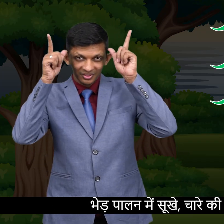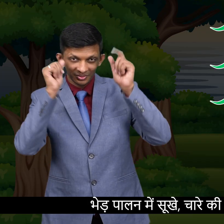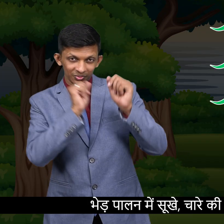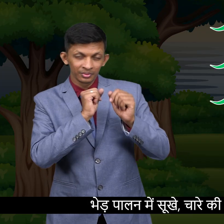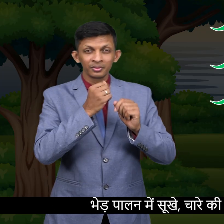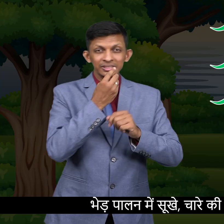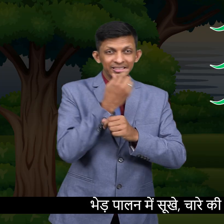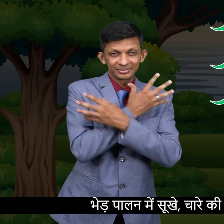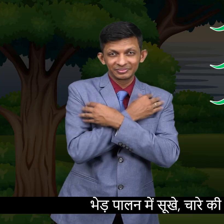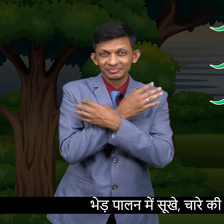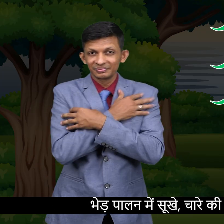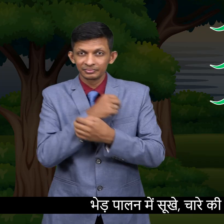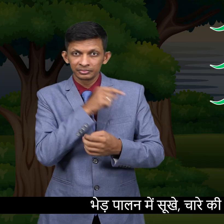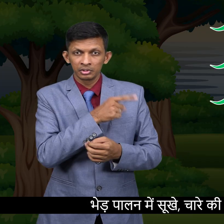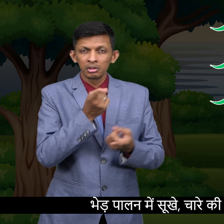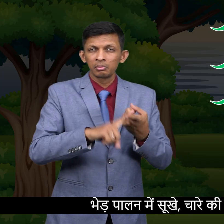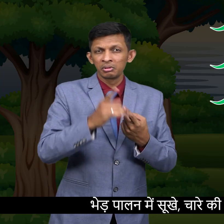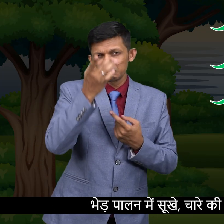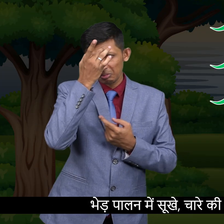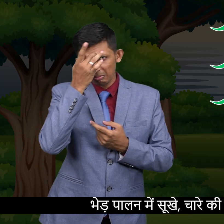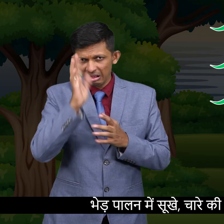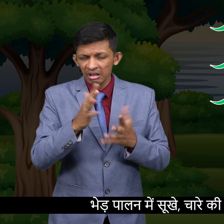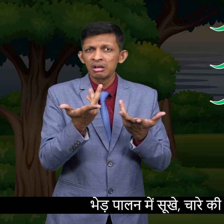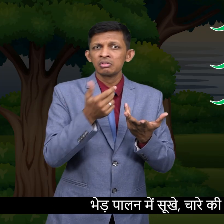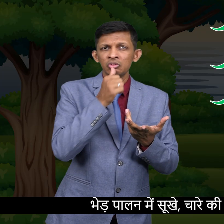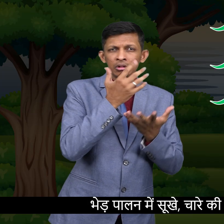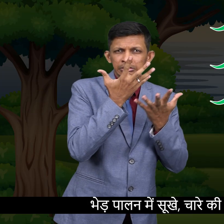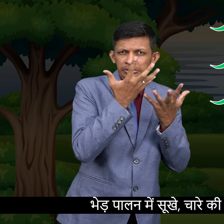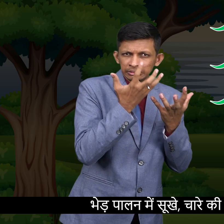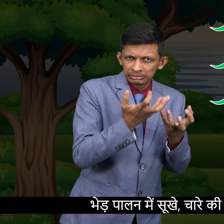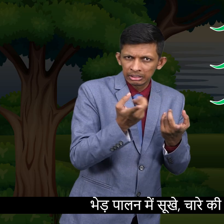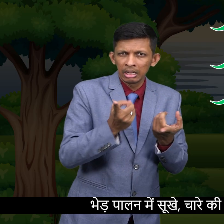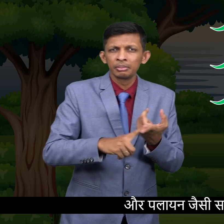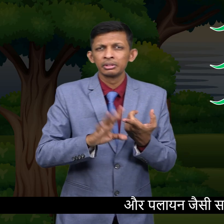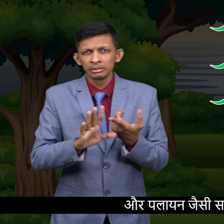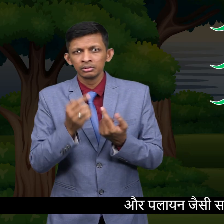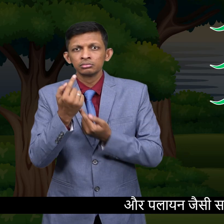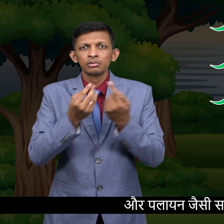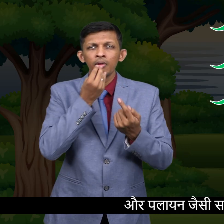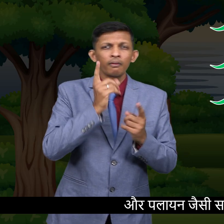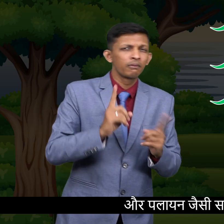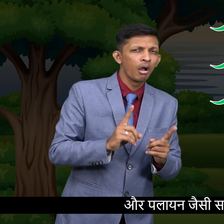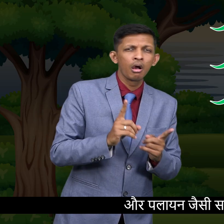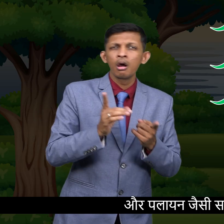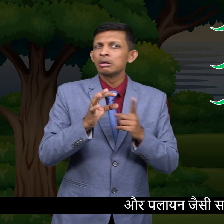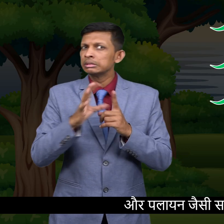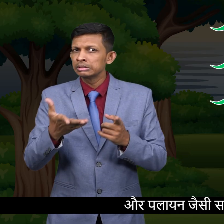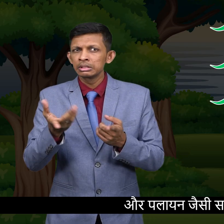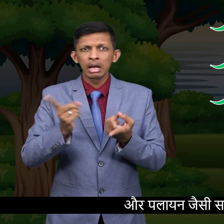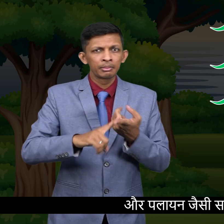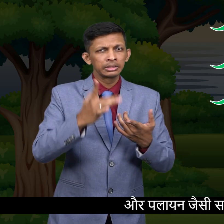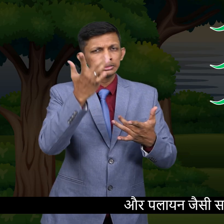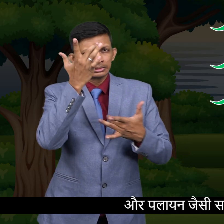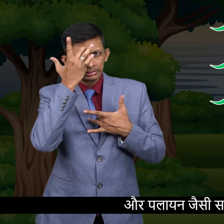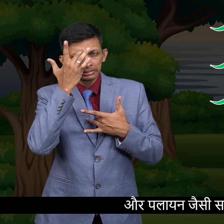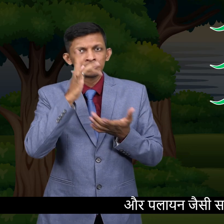भेड़ पालने में सूखे चारे की कमी, बीमारियों और अन्य जानवरों द्वारा शिकार और पलायन जैसी समस्याओं का सामना